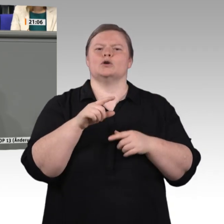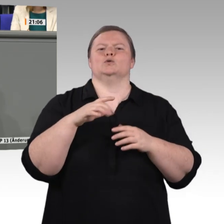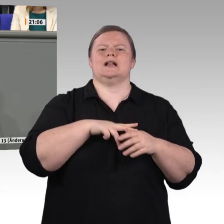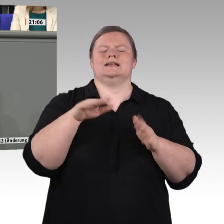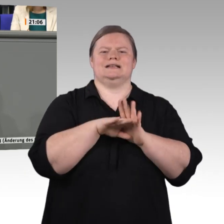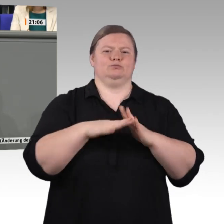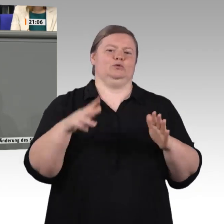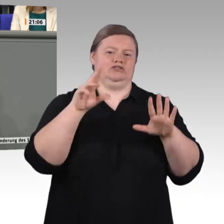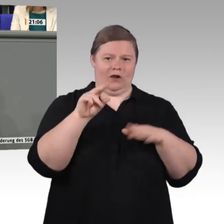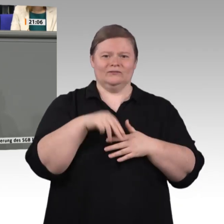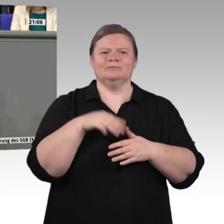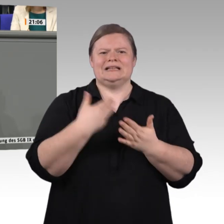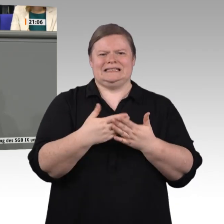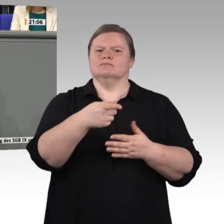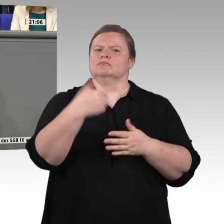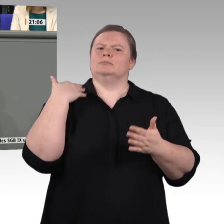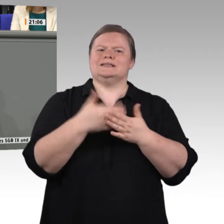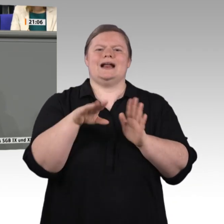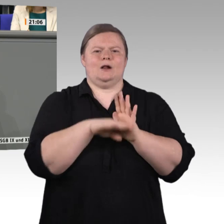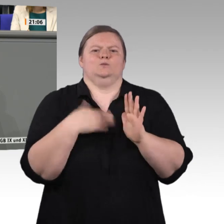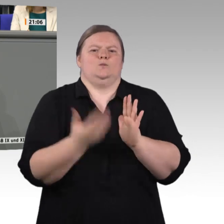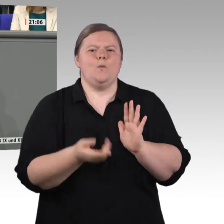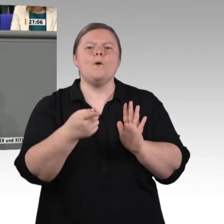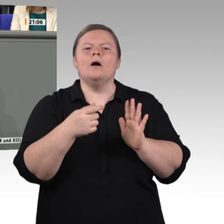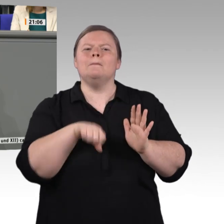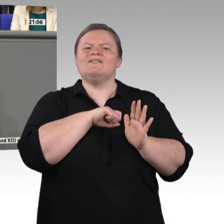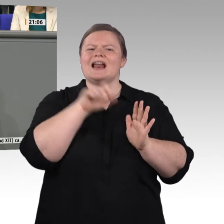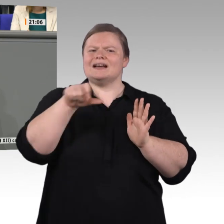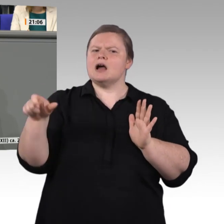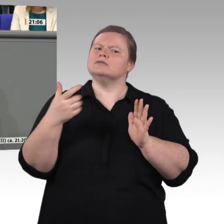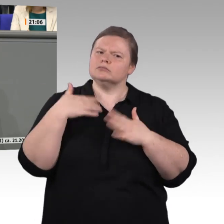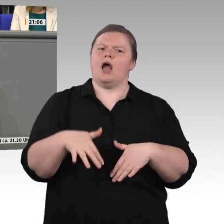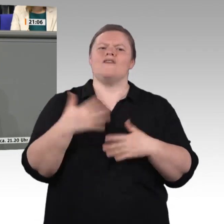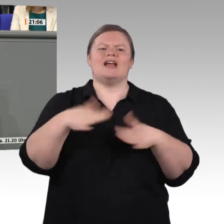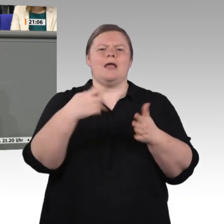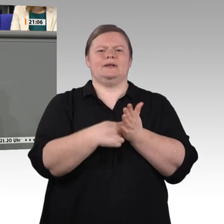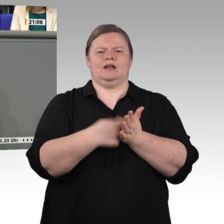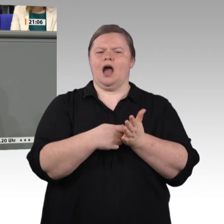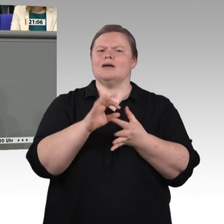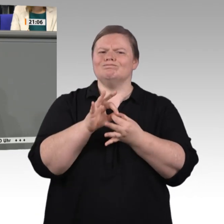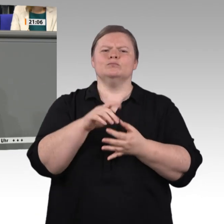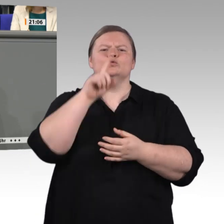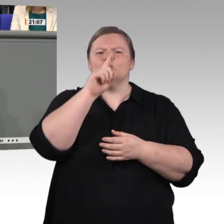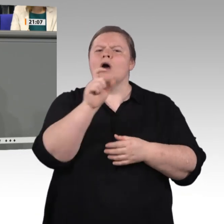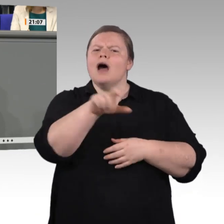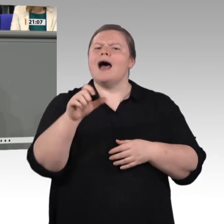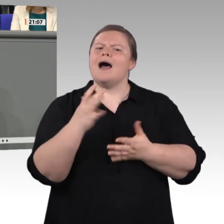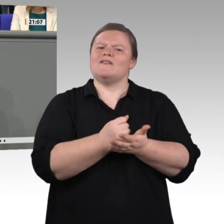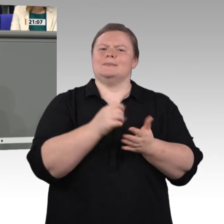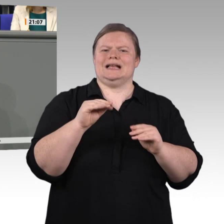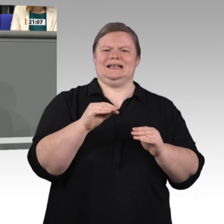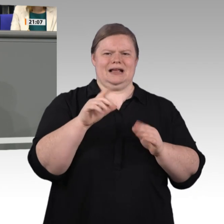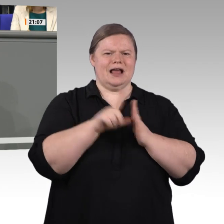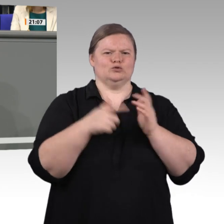wollen, beziehungsweise der wir Abhilfe schaffen wollen. Und deswegen erfolgt auch hier die Regelung mit einer entsprechenden